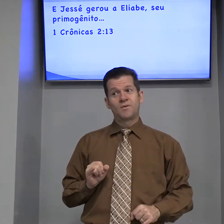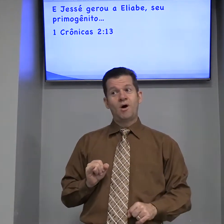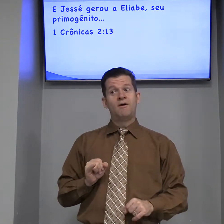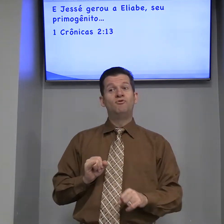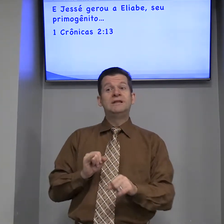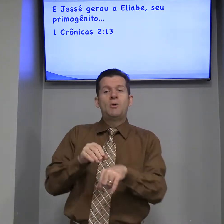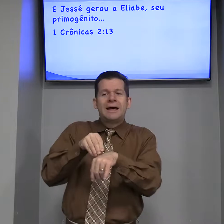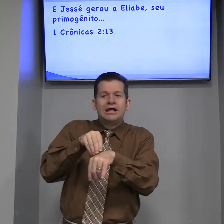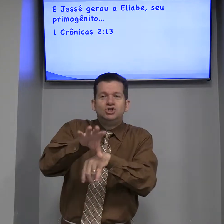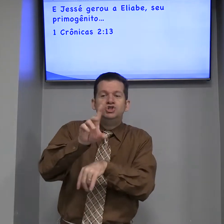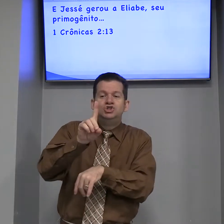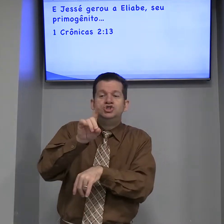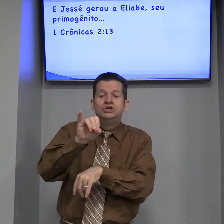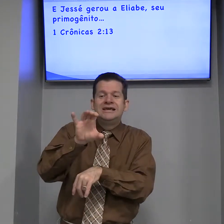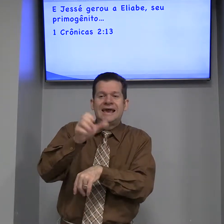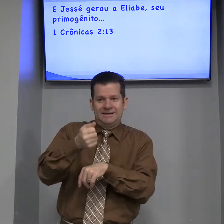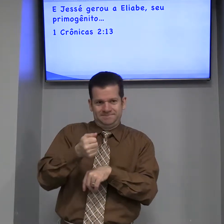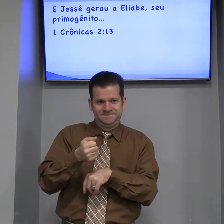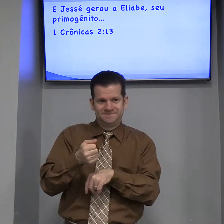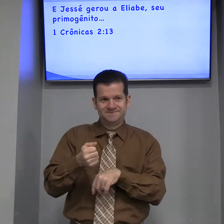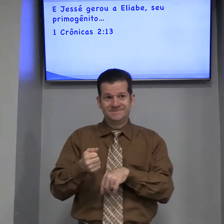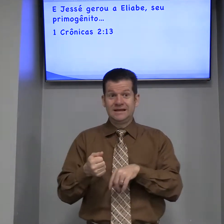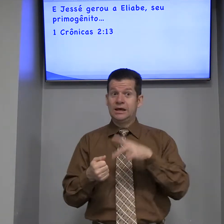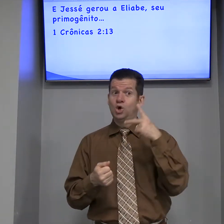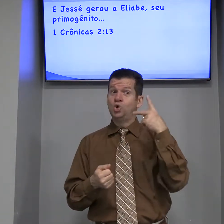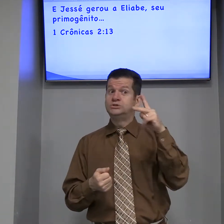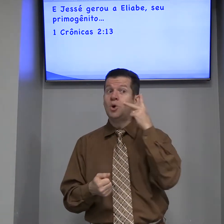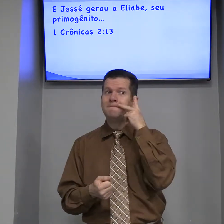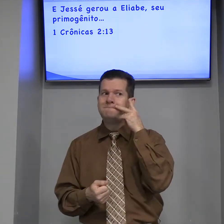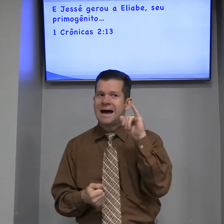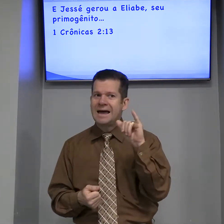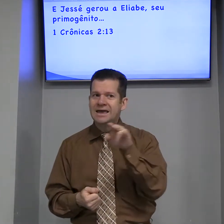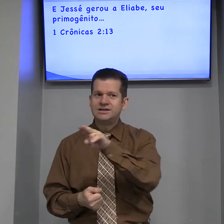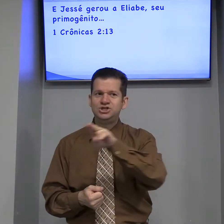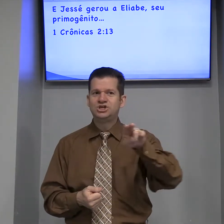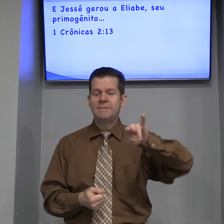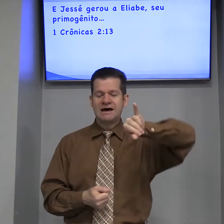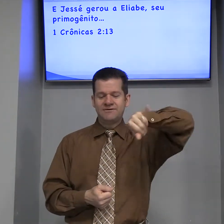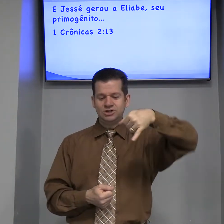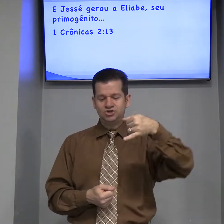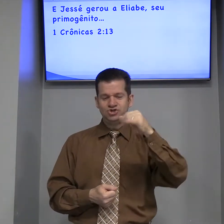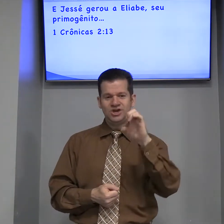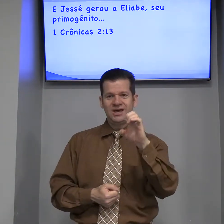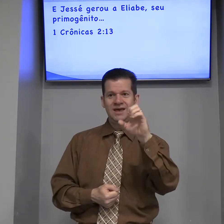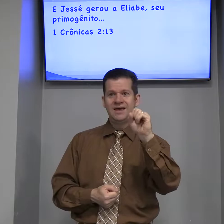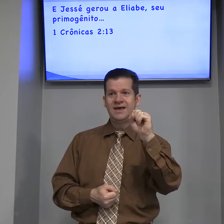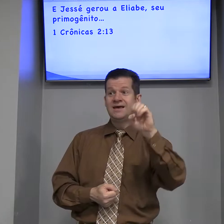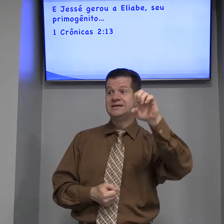Ó, vou dar uma dica. O seu pai se chamava